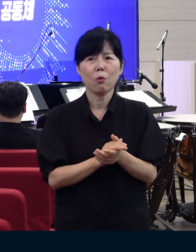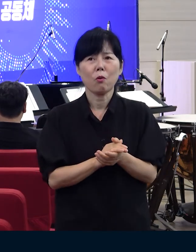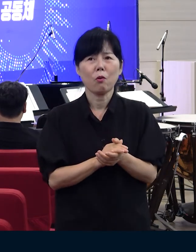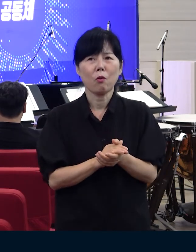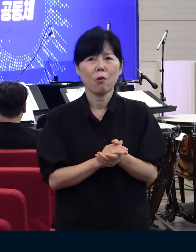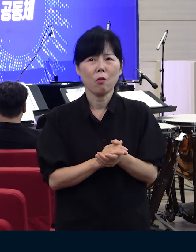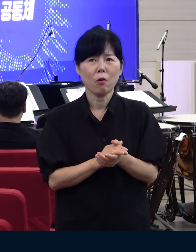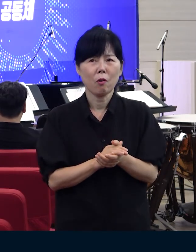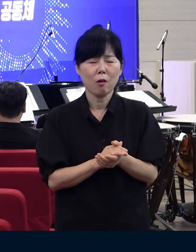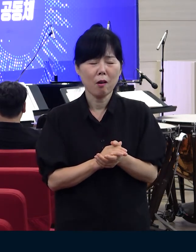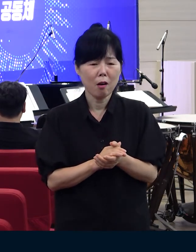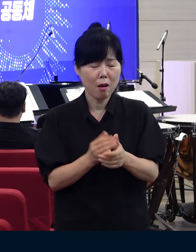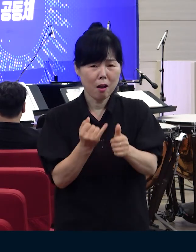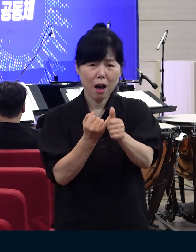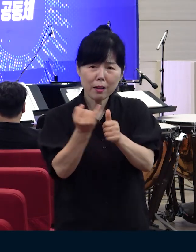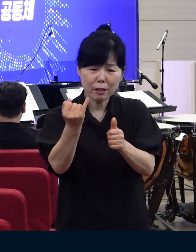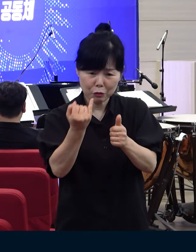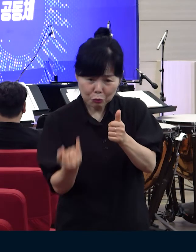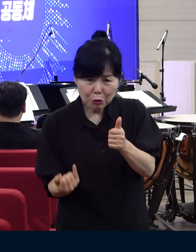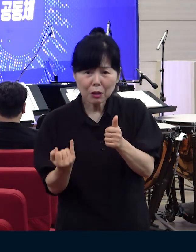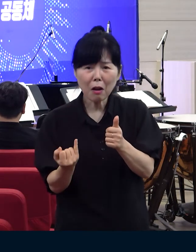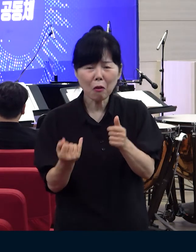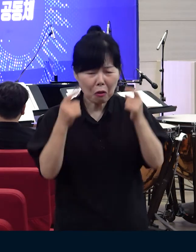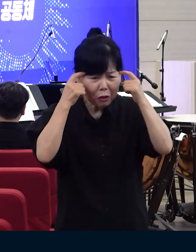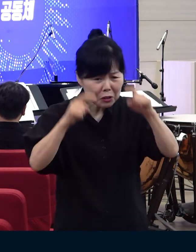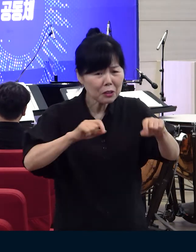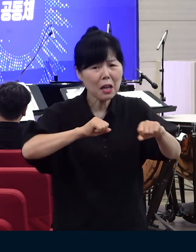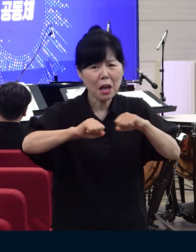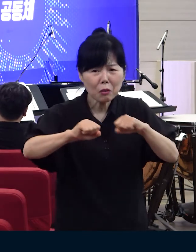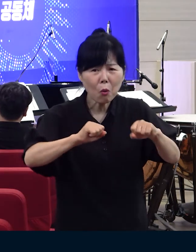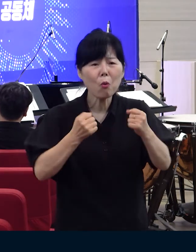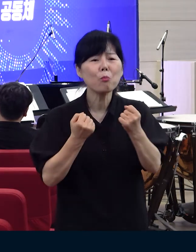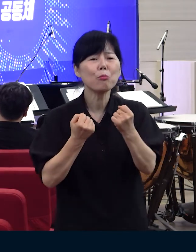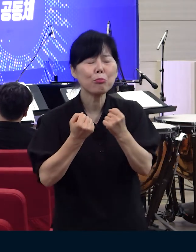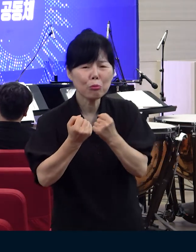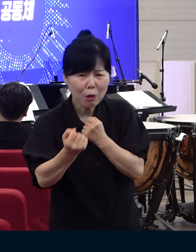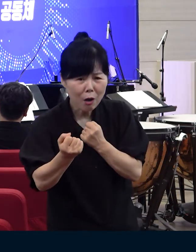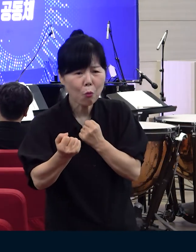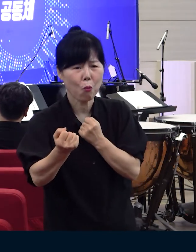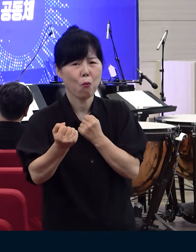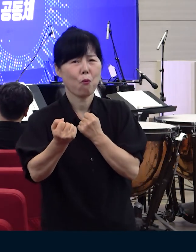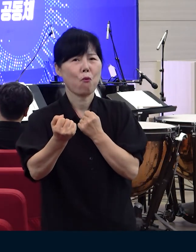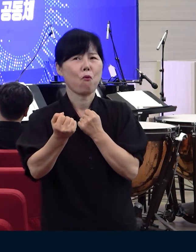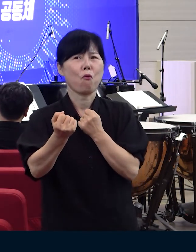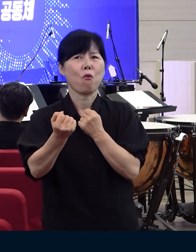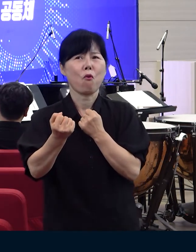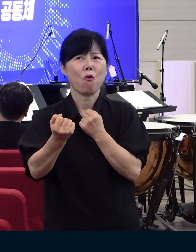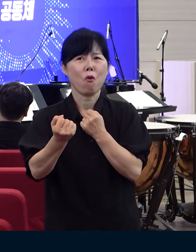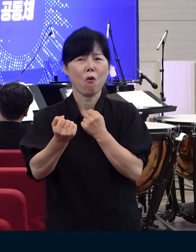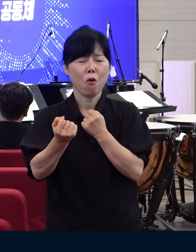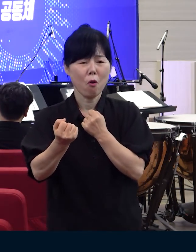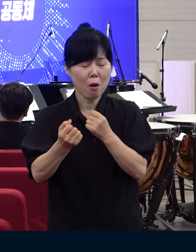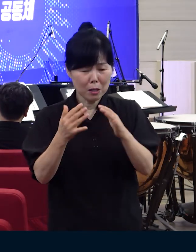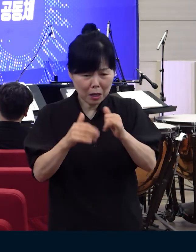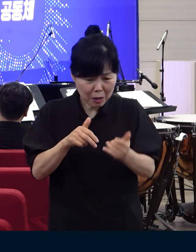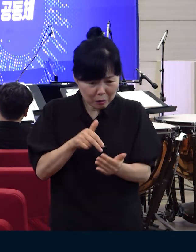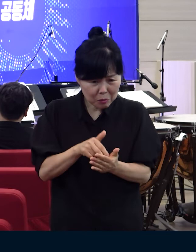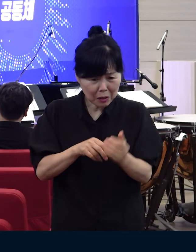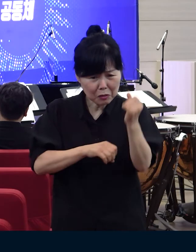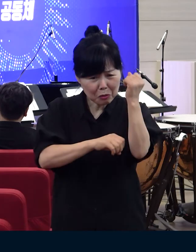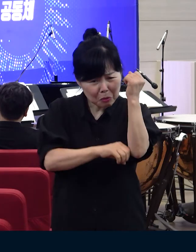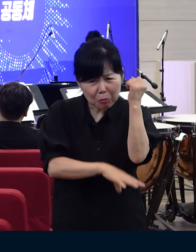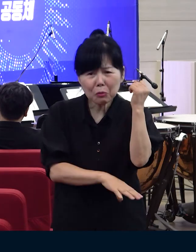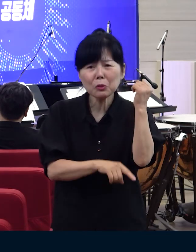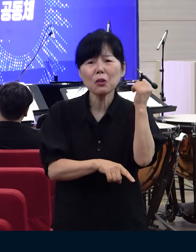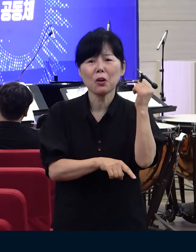그렇게 연약하고 어리석은 그런 본성을 갖고 있는 사람이지만, 그런데 그 속에서 결국 그는 정말 본성적으로 어떤 것도 할 수 없는